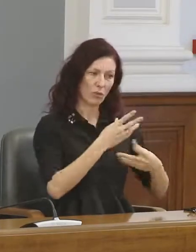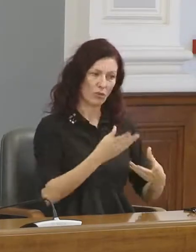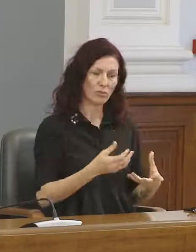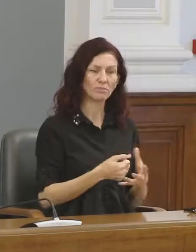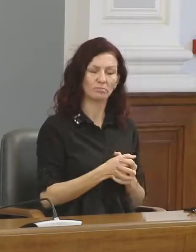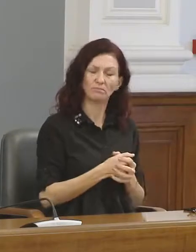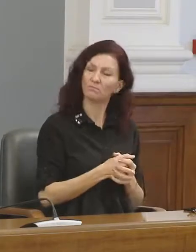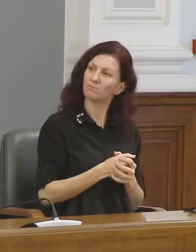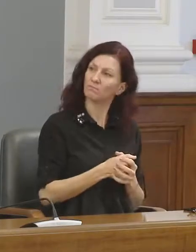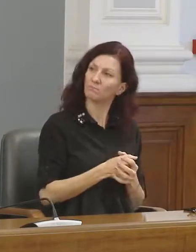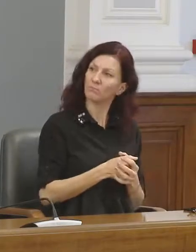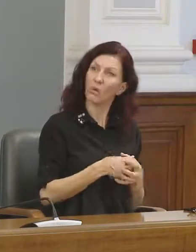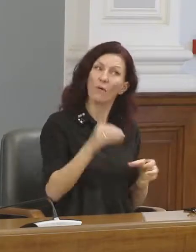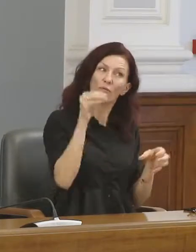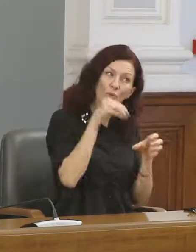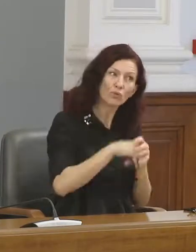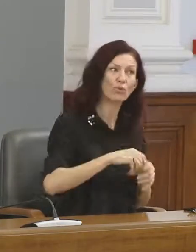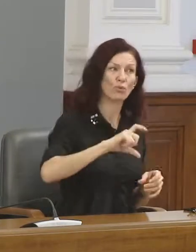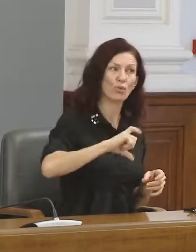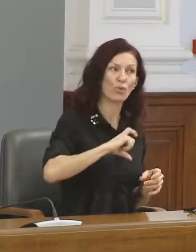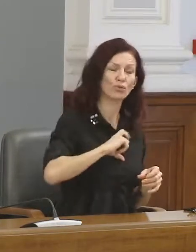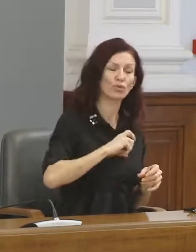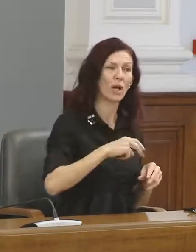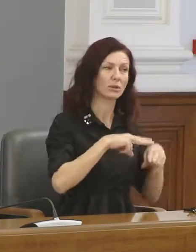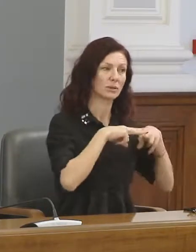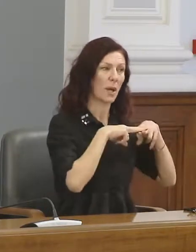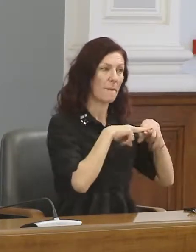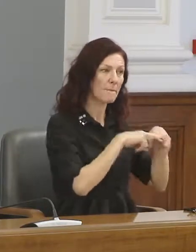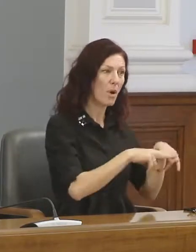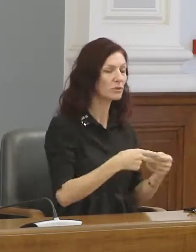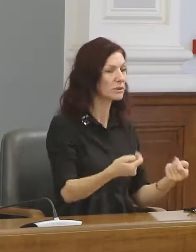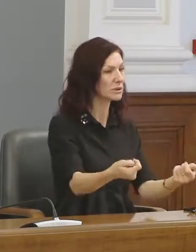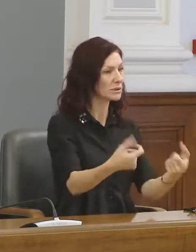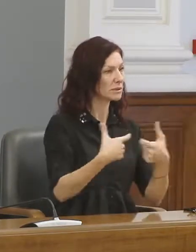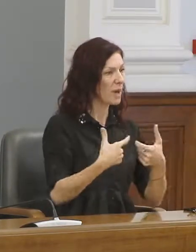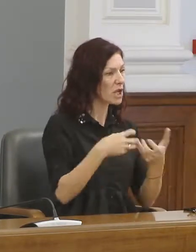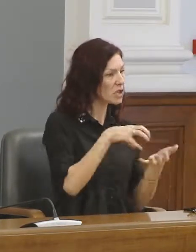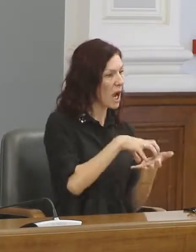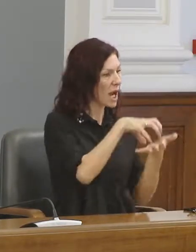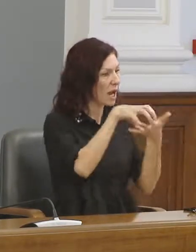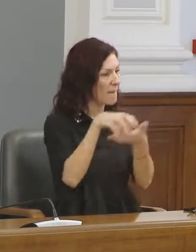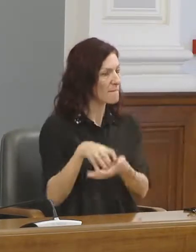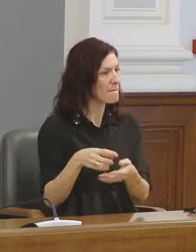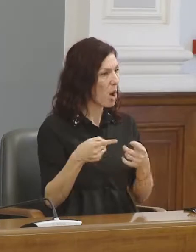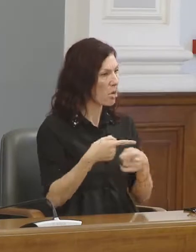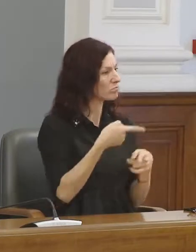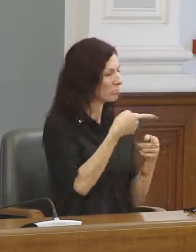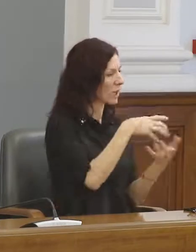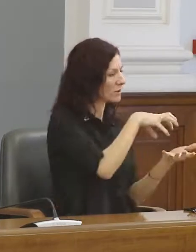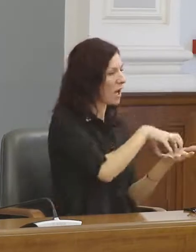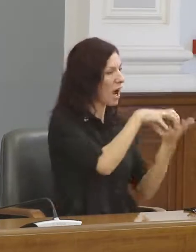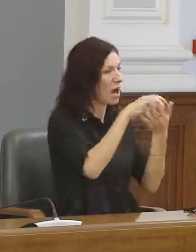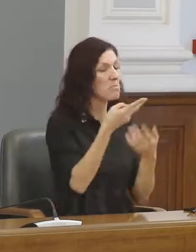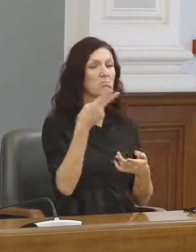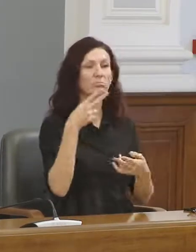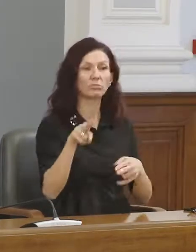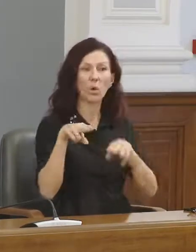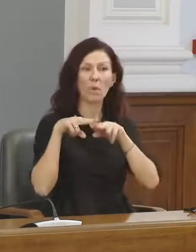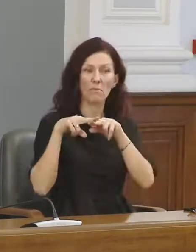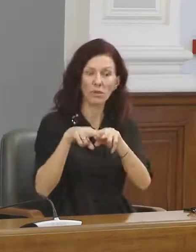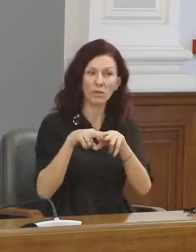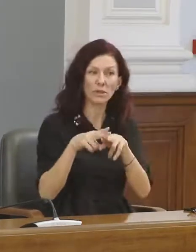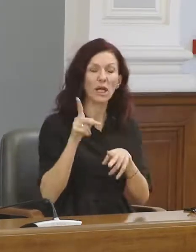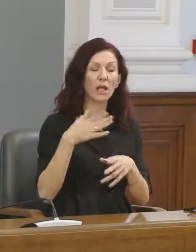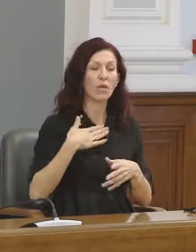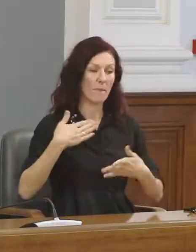Примерно, включително и частни болници изпращат екипи от тяхните екипи в други лечебни заведения,